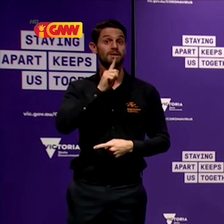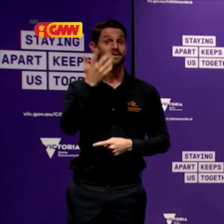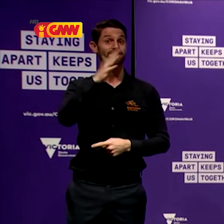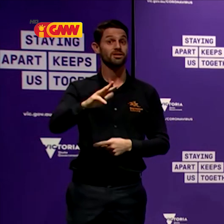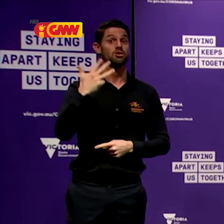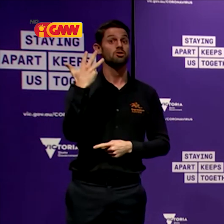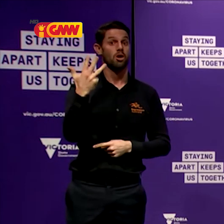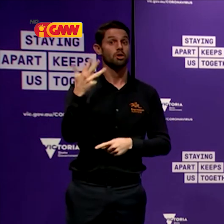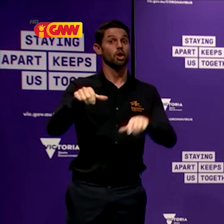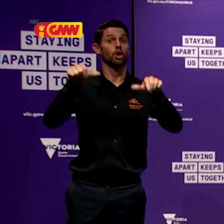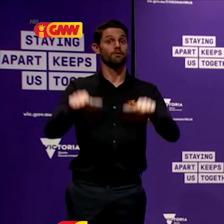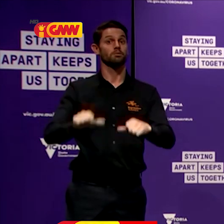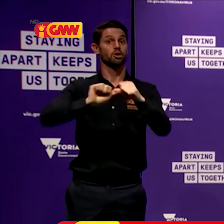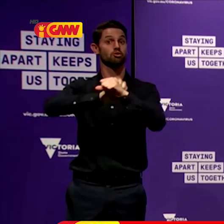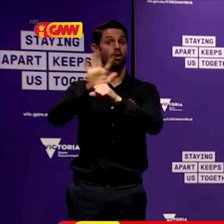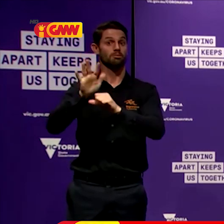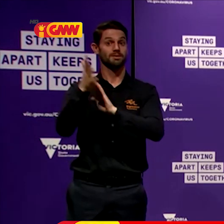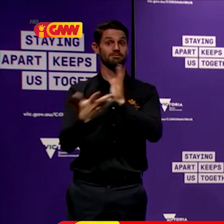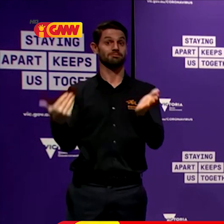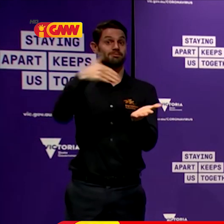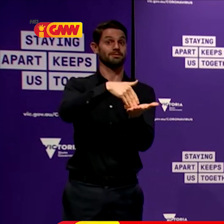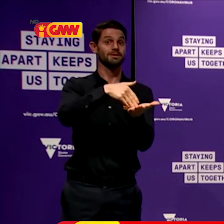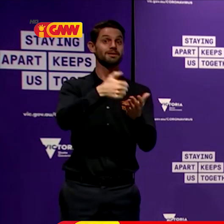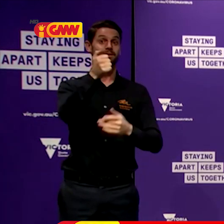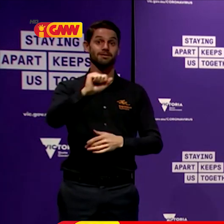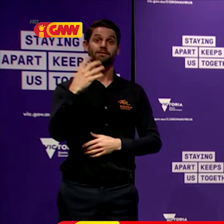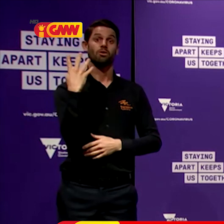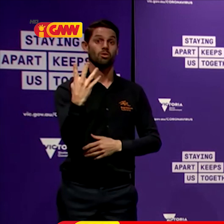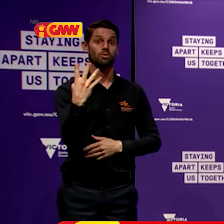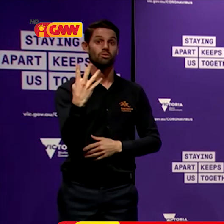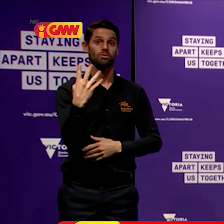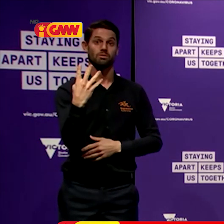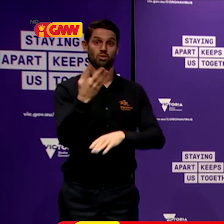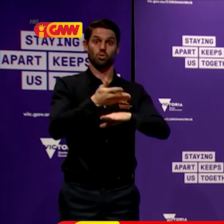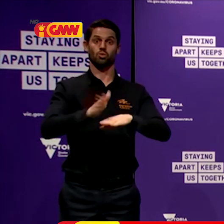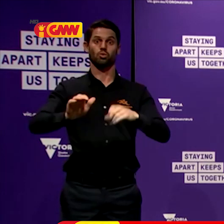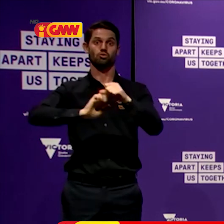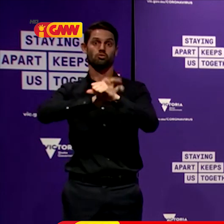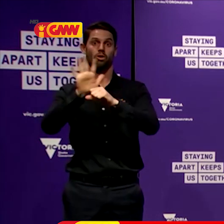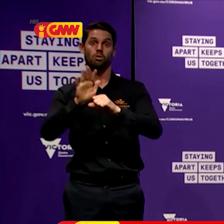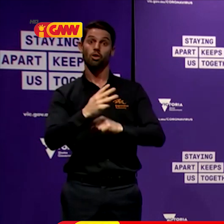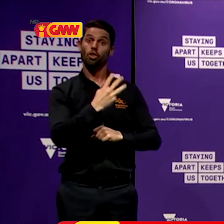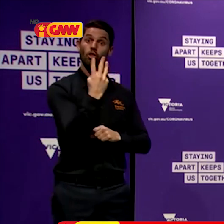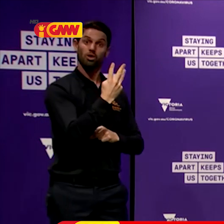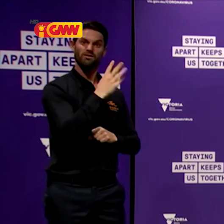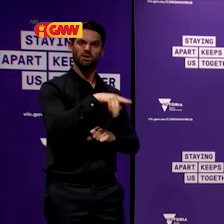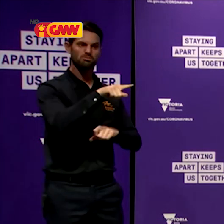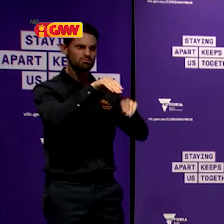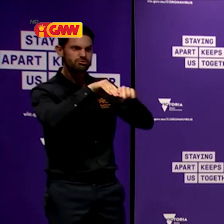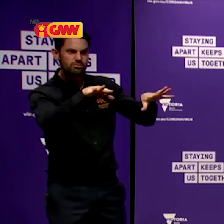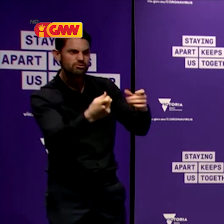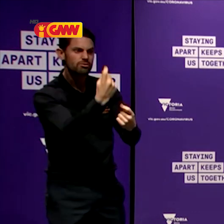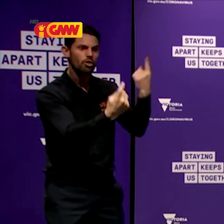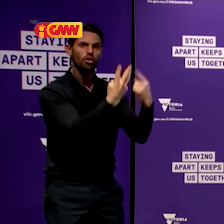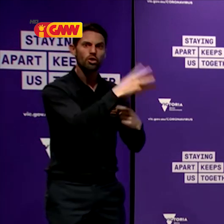2,159 cases of coronavirus in Victoria. Bada huluk e teia casos coronavírus e a Victoria hamuto krihun rua a tosida diminu